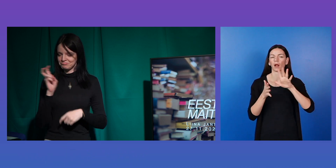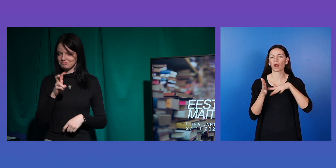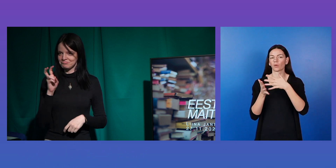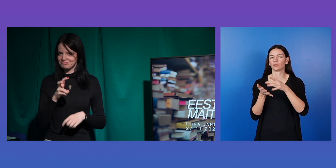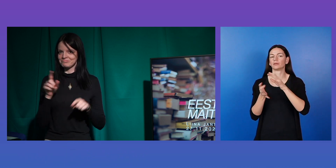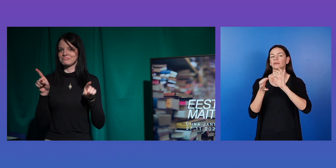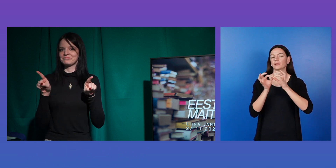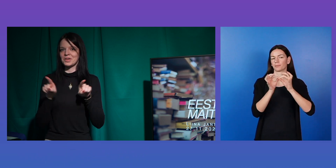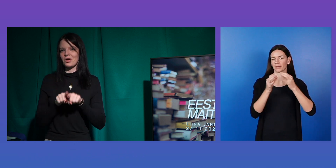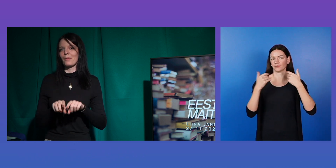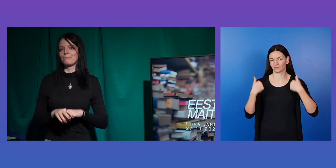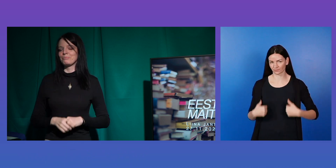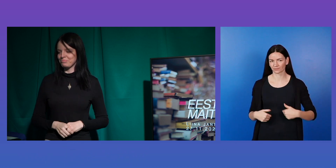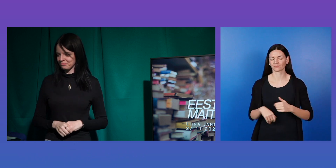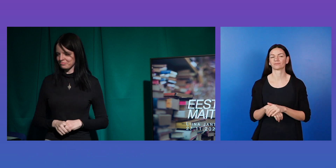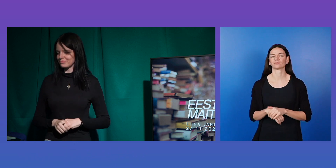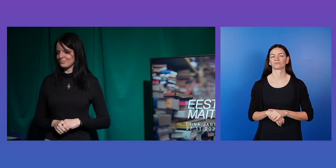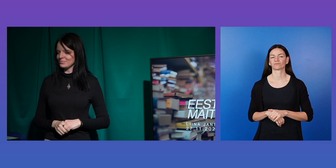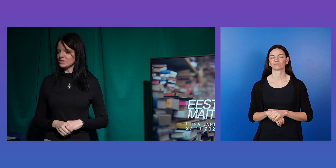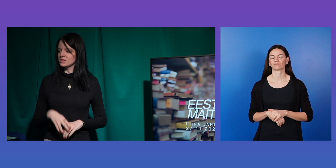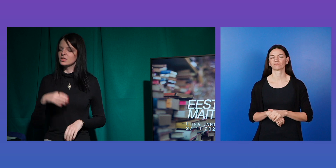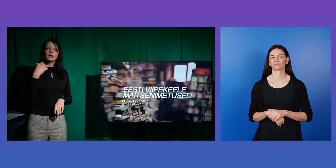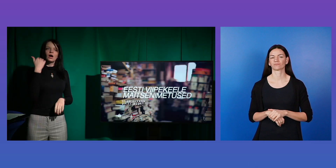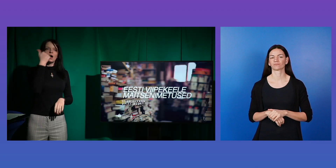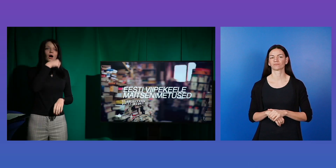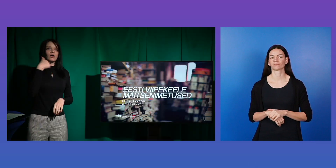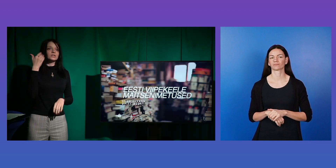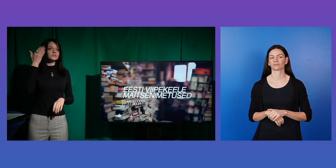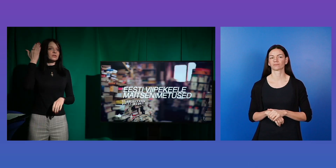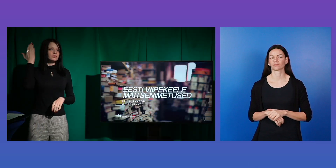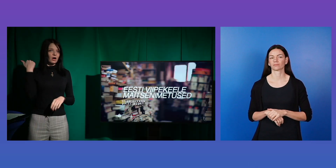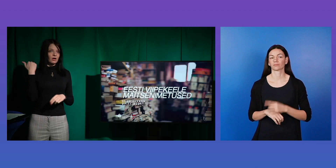Ja mõnikord töötan ka viipekeele tõlgina.